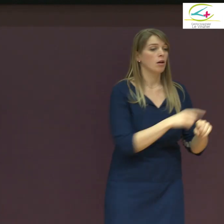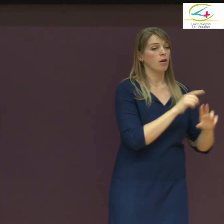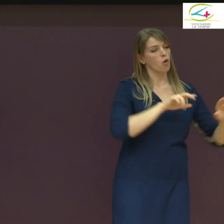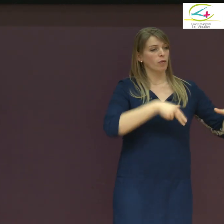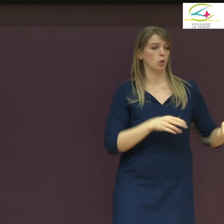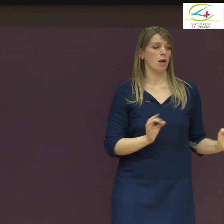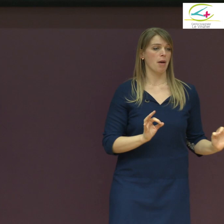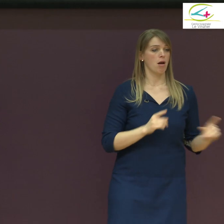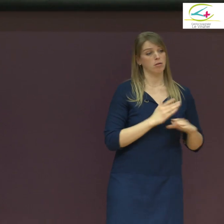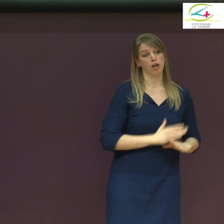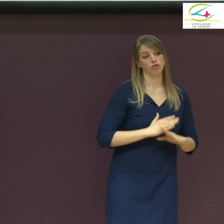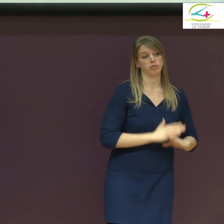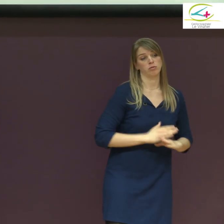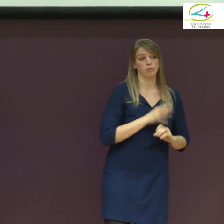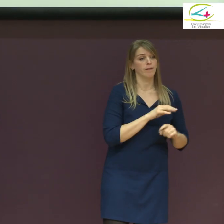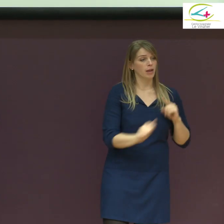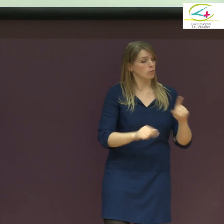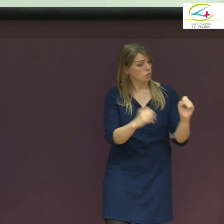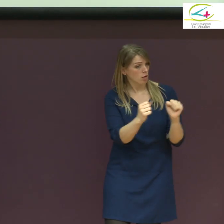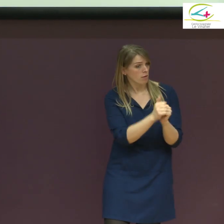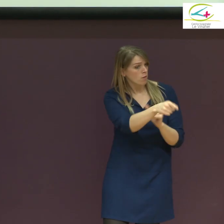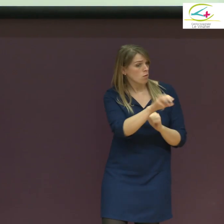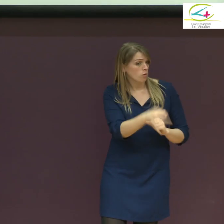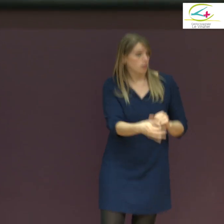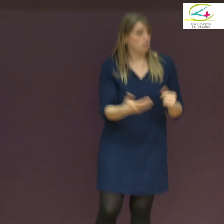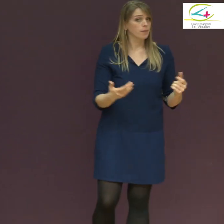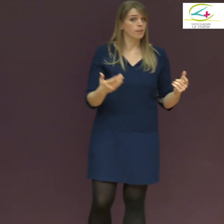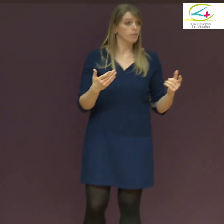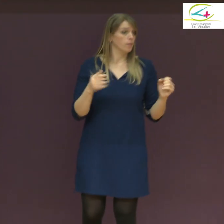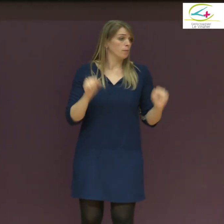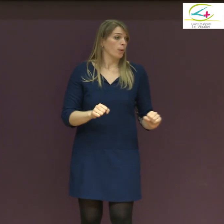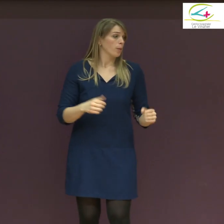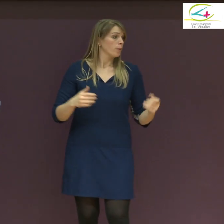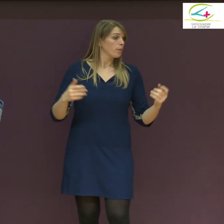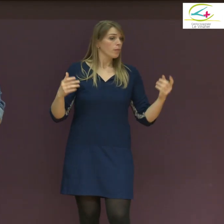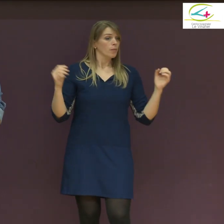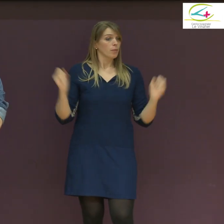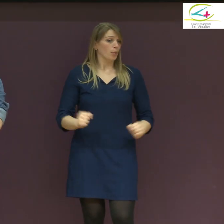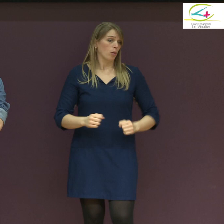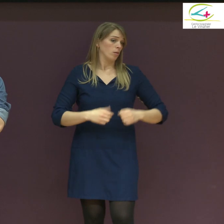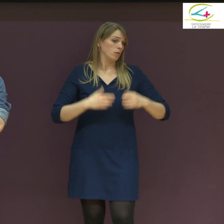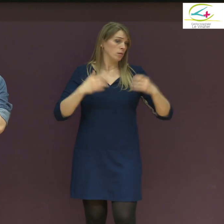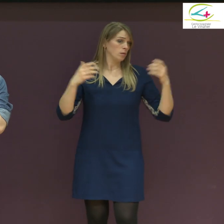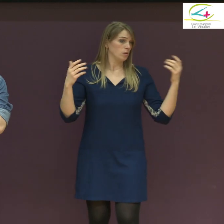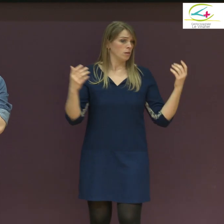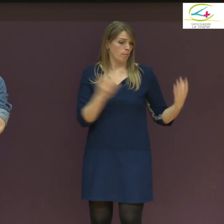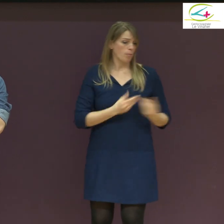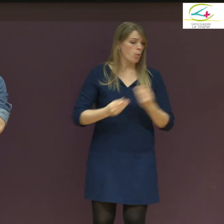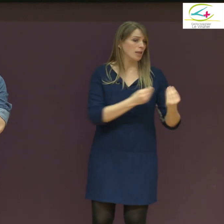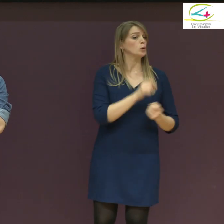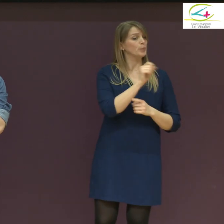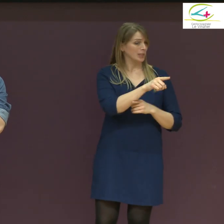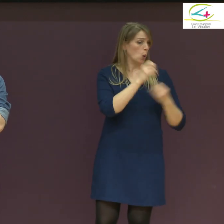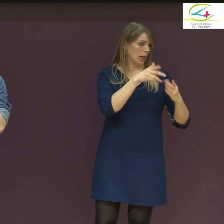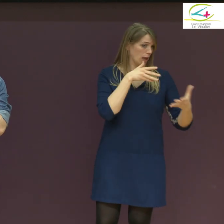convention, eh ben c'est ce qu'on fait. Mais je vous rejoins entièrement, on pourrait parler d'un tas de populations comme ça, pour